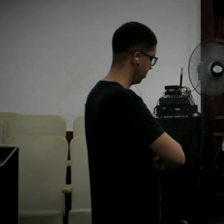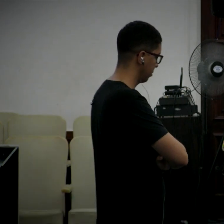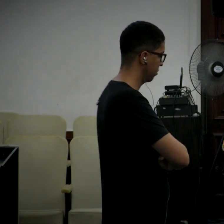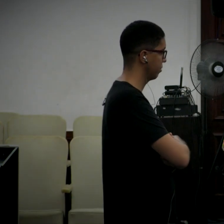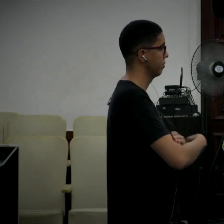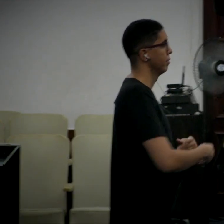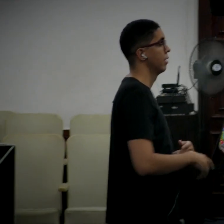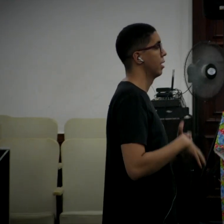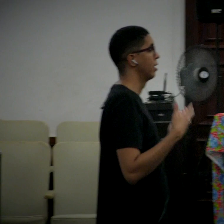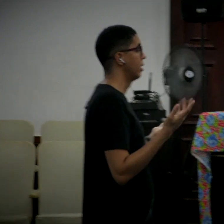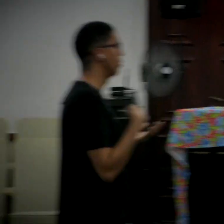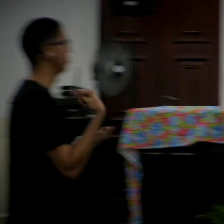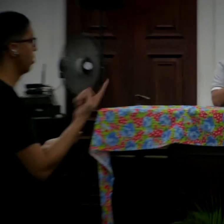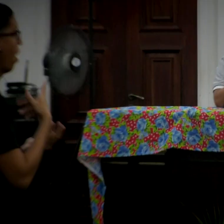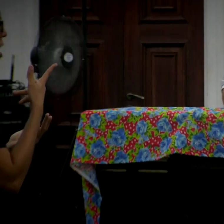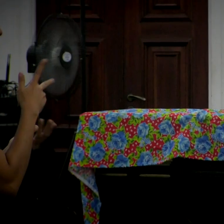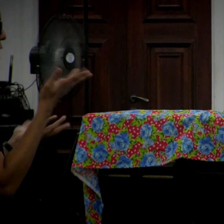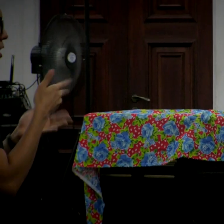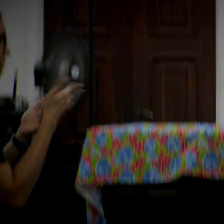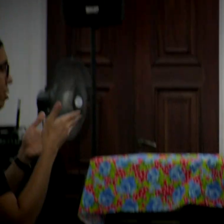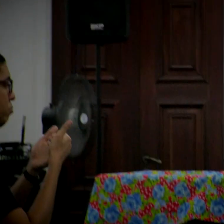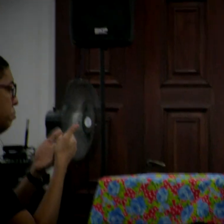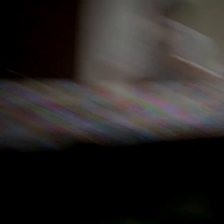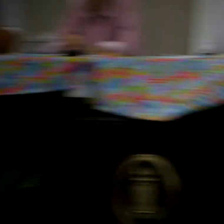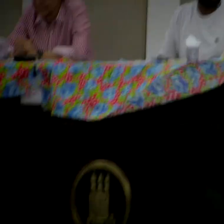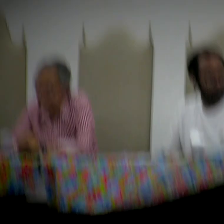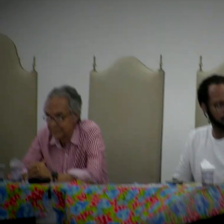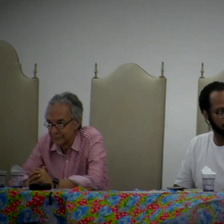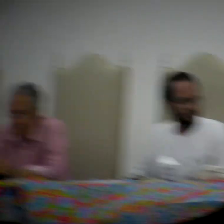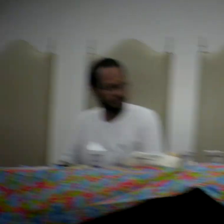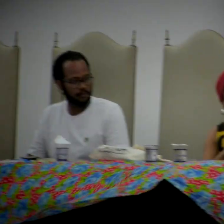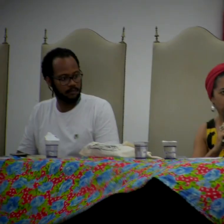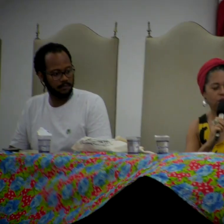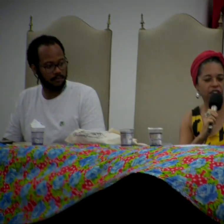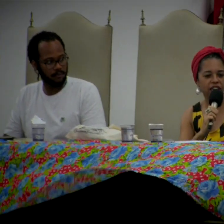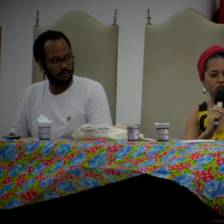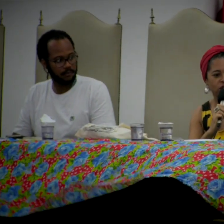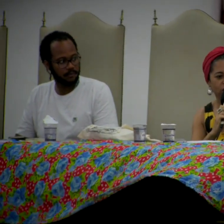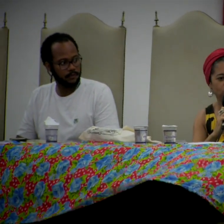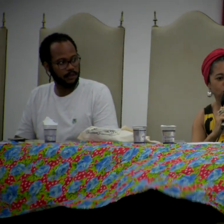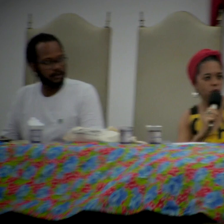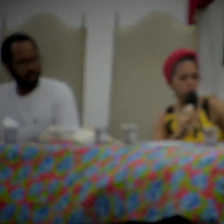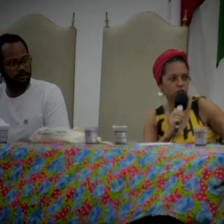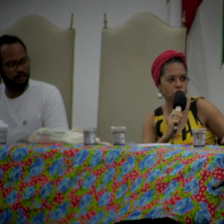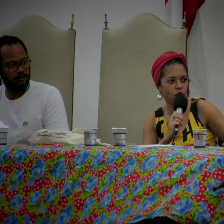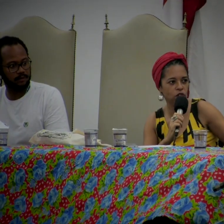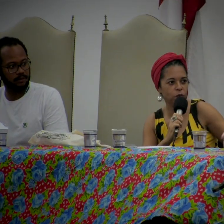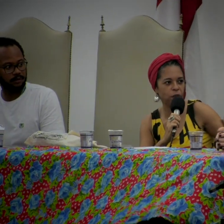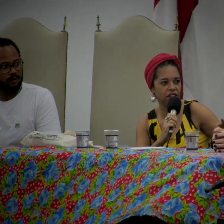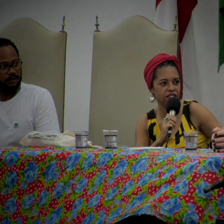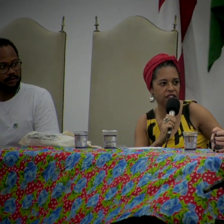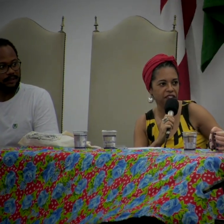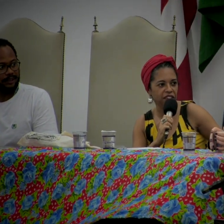Então, a gente vai abrir a palavra para a Patrícia explicar por que ela escolheu os nomes para as